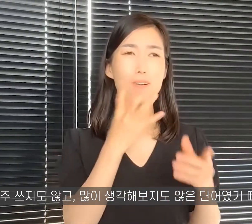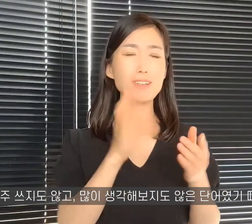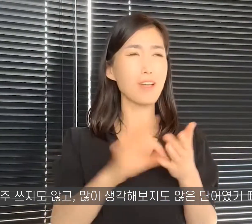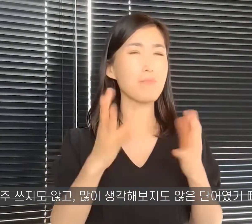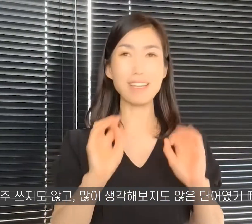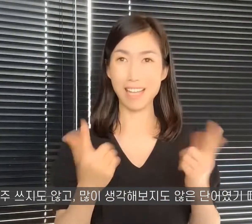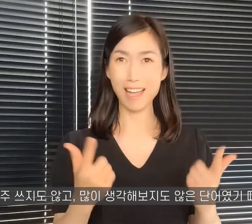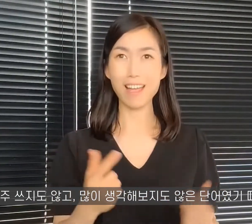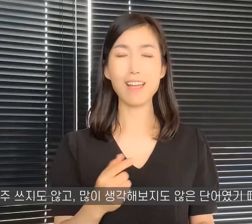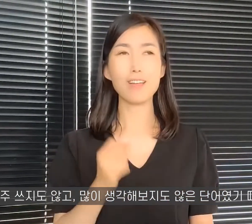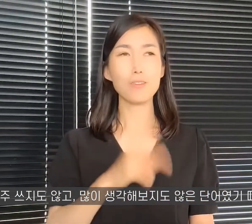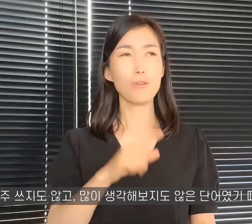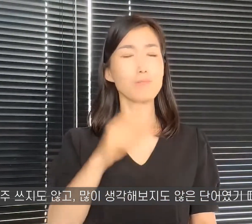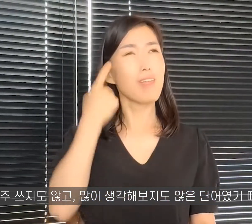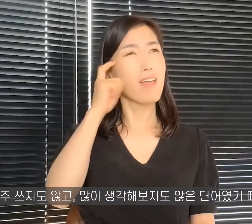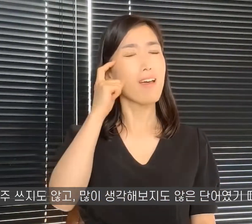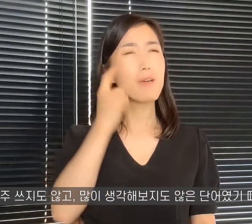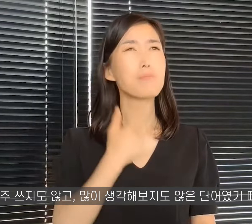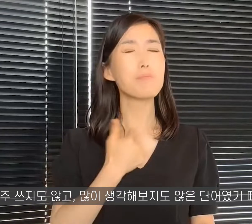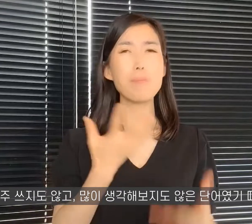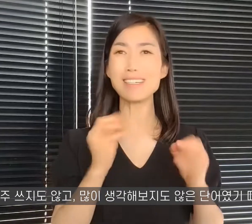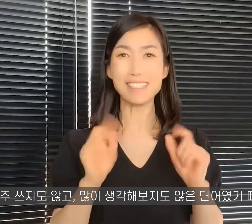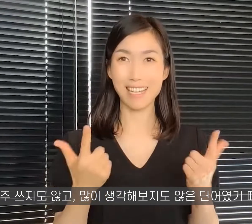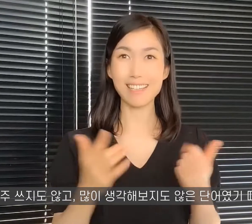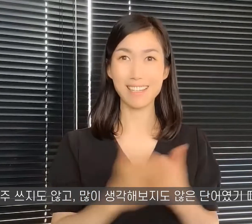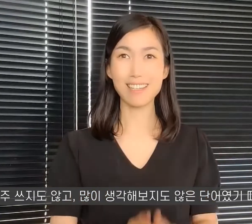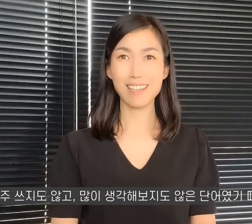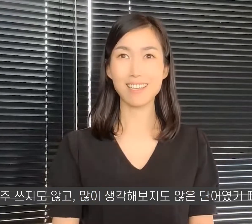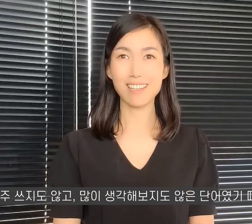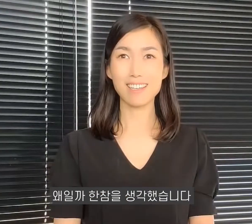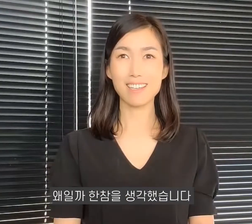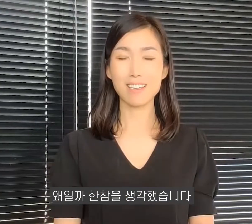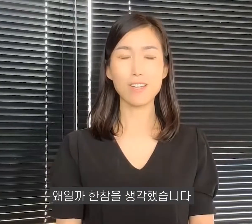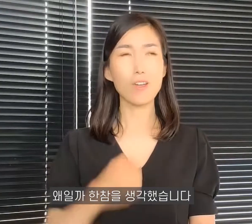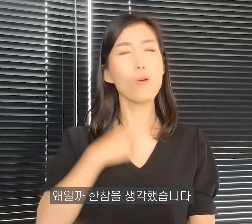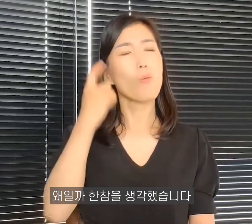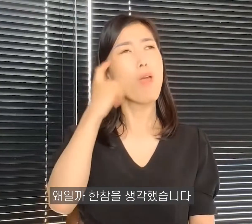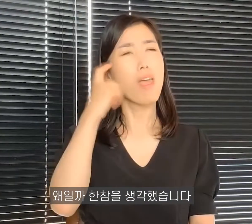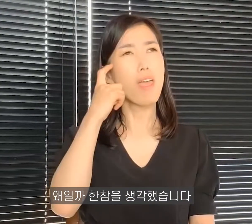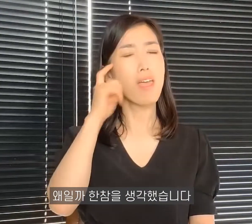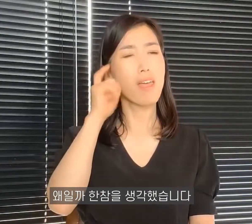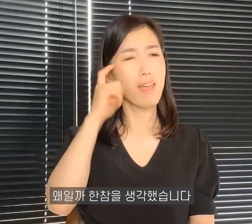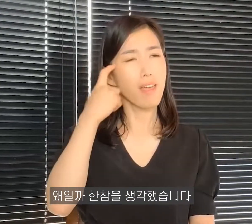생각해 보지도 않은 단어 였기 때문 인데요 왜일까 한참을 생각했습니다